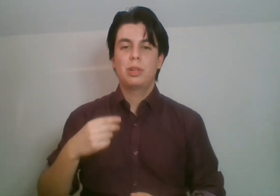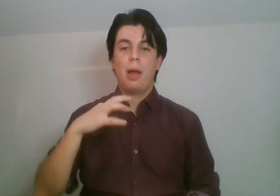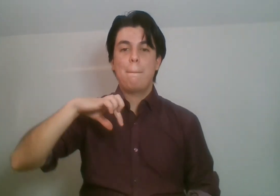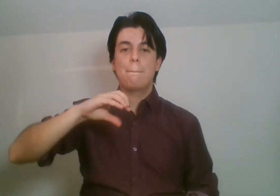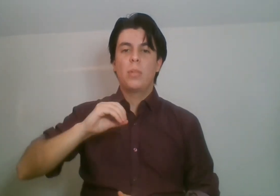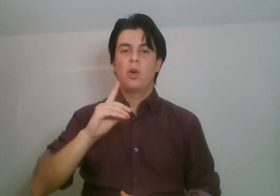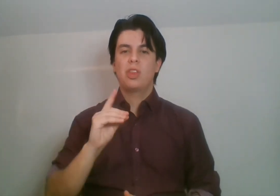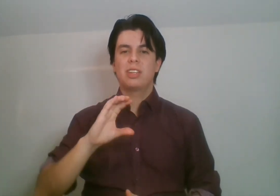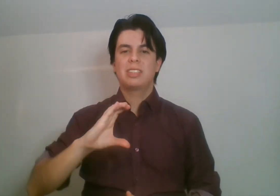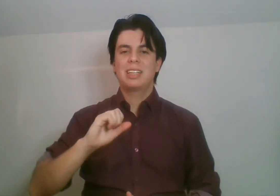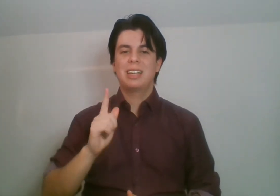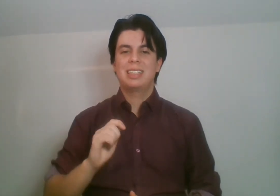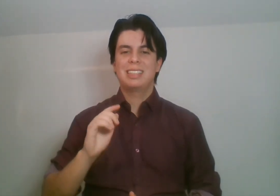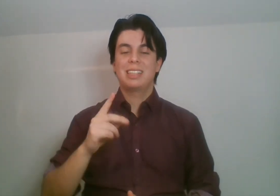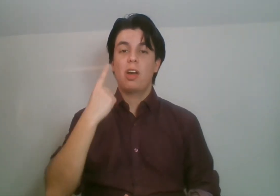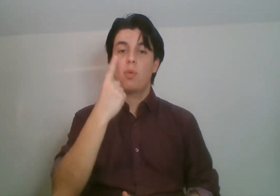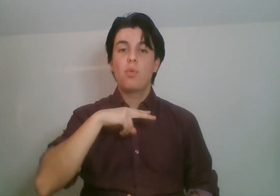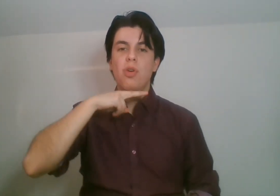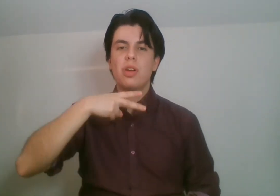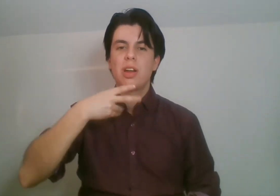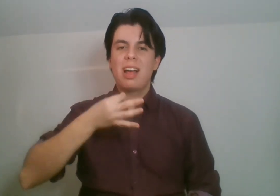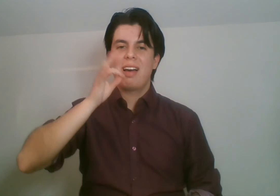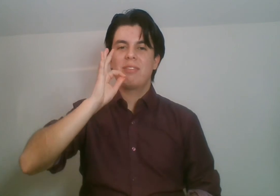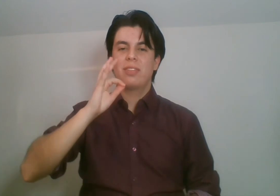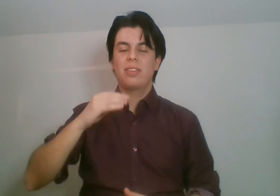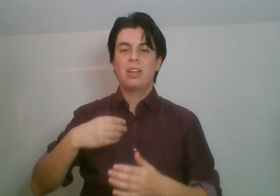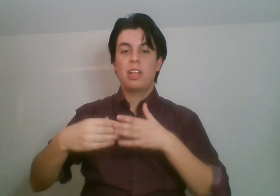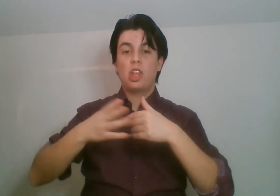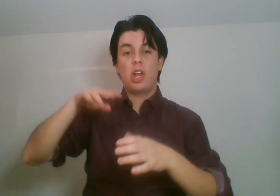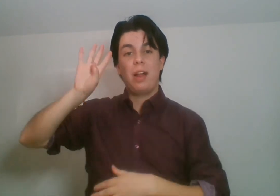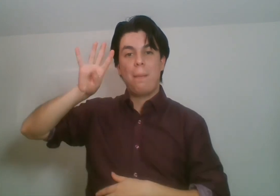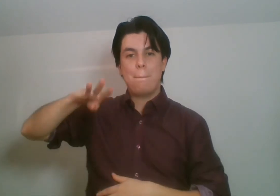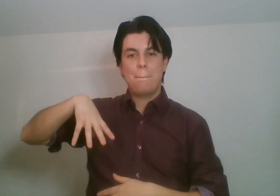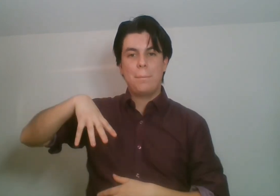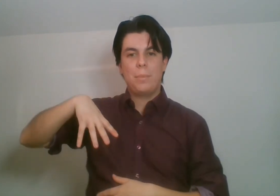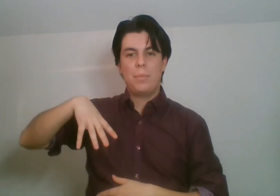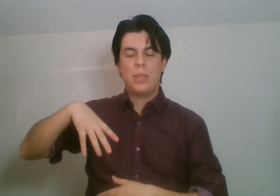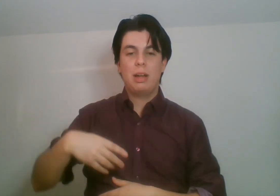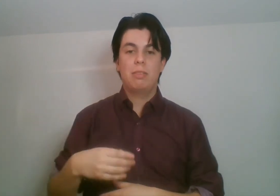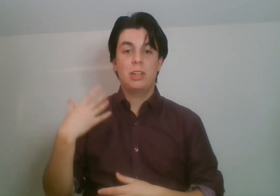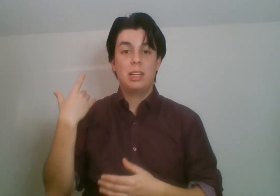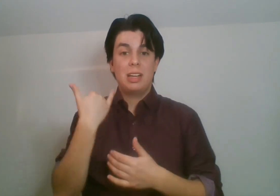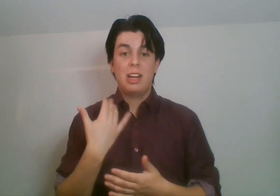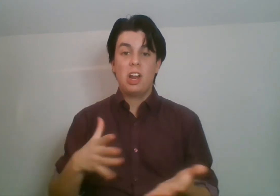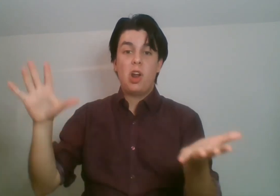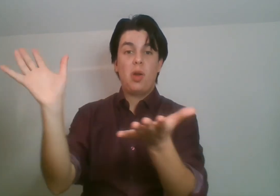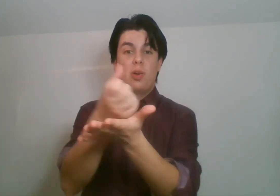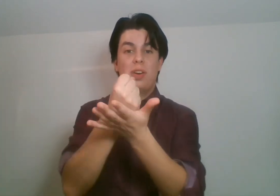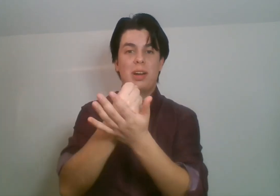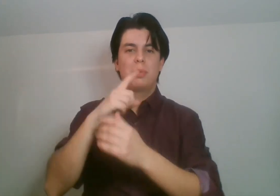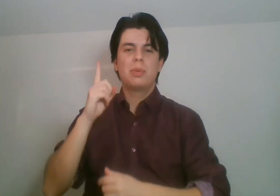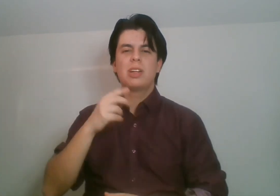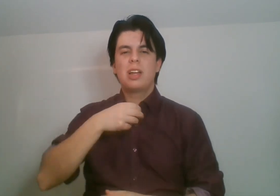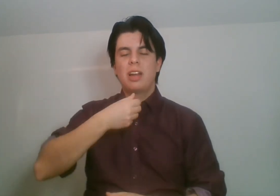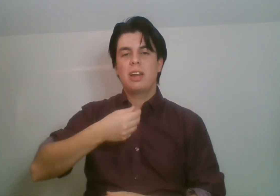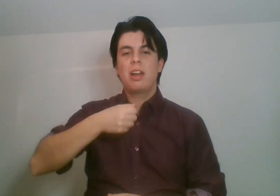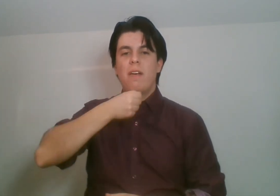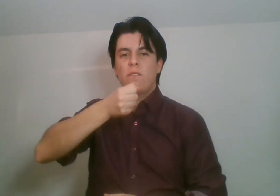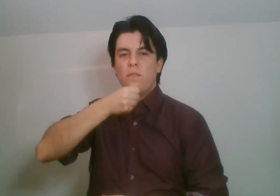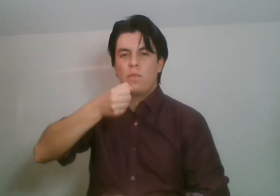Mavi. Y lo conseguimos. Conectamos. Conducción, Santiago Ramírez.